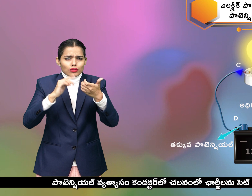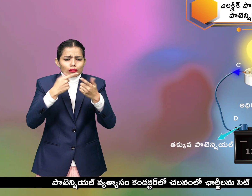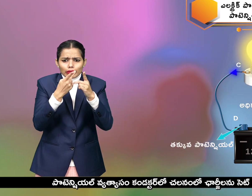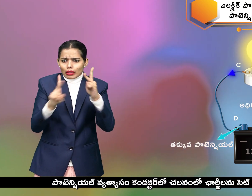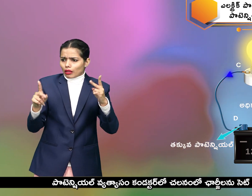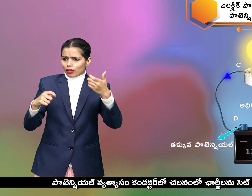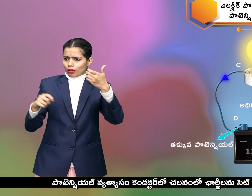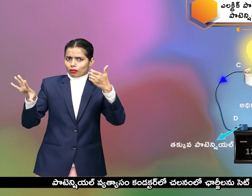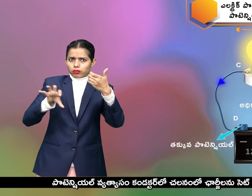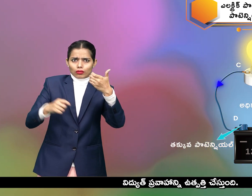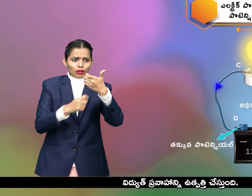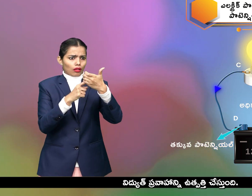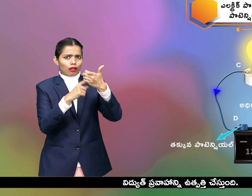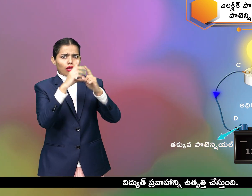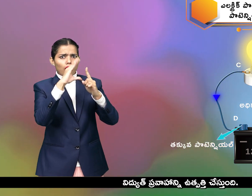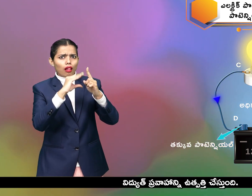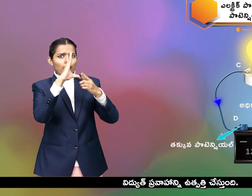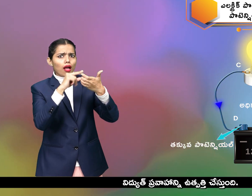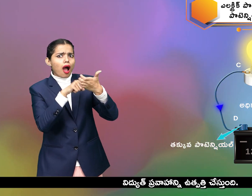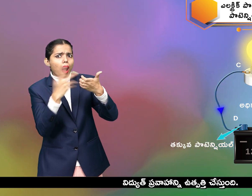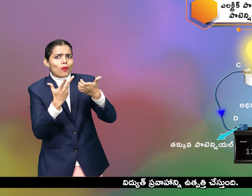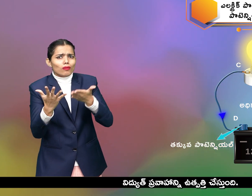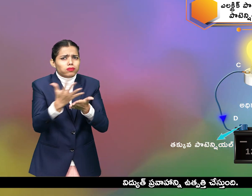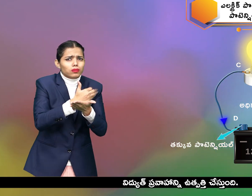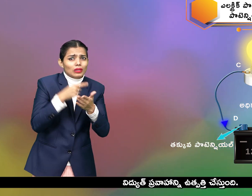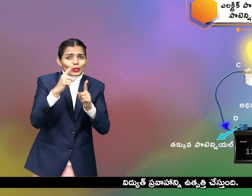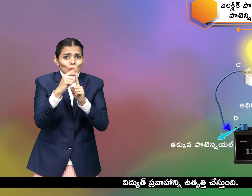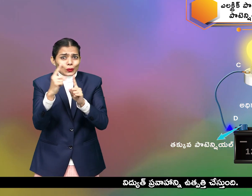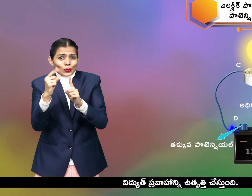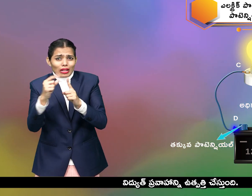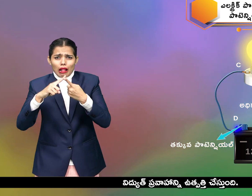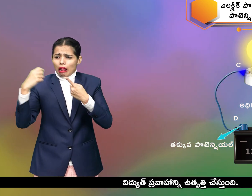సెట్ చేస్తుంది మరియు విద్యుత్ ప్రవాహాన్ని ఉత్పత్తి చేస్తుంది.